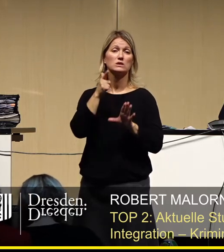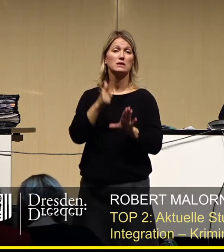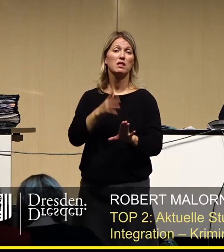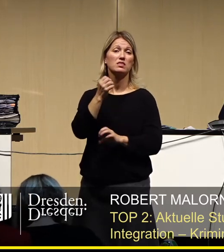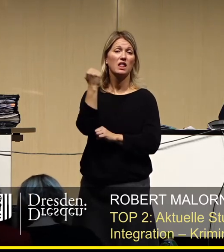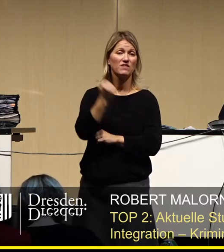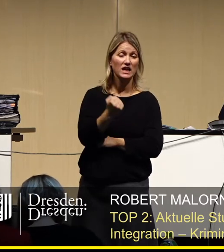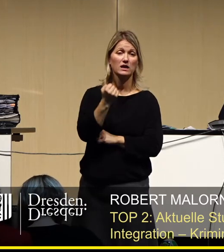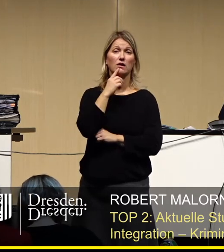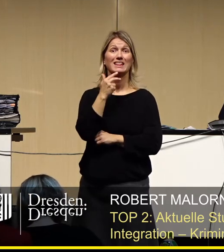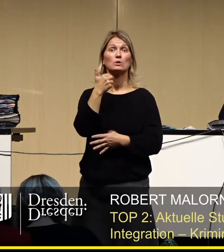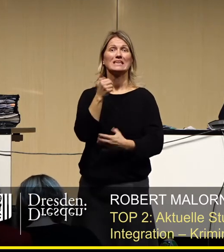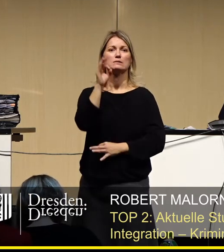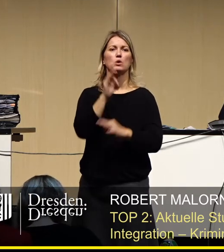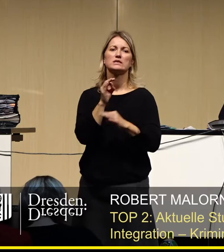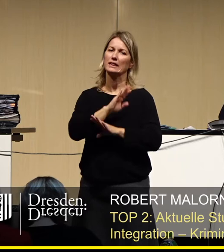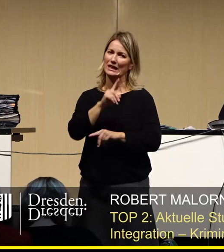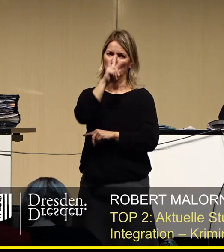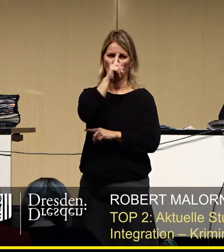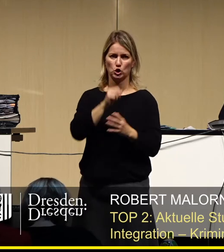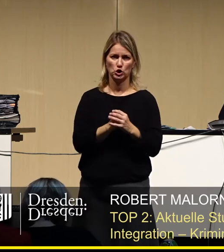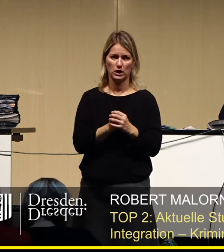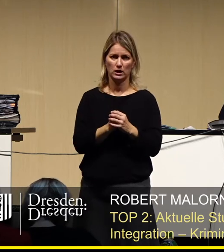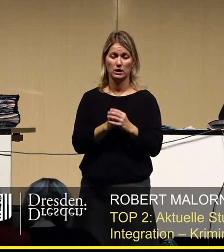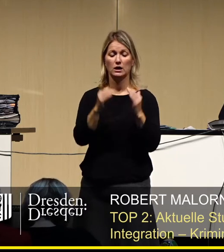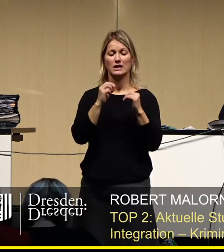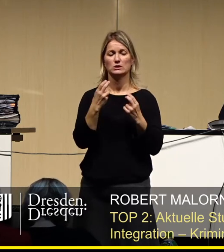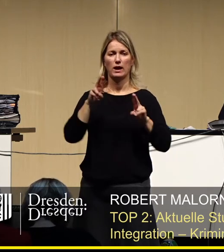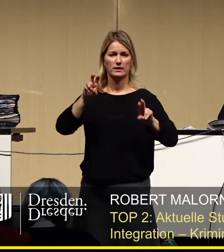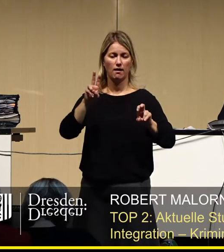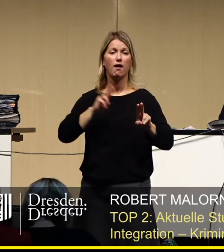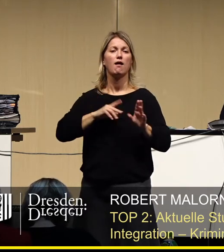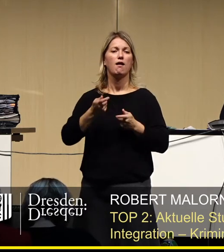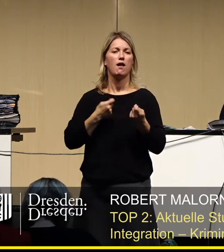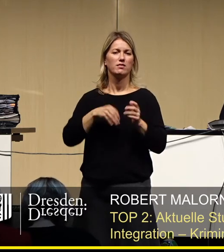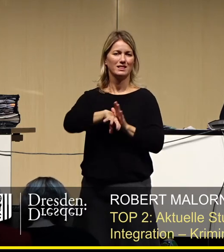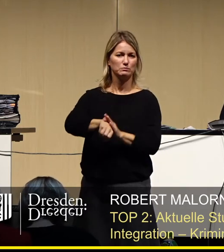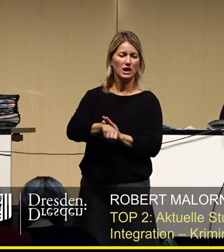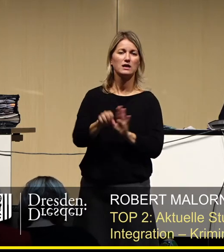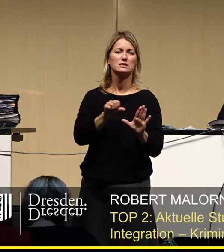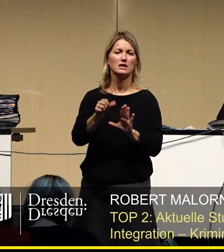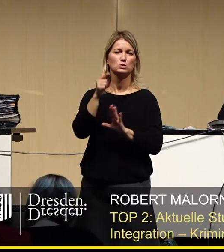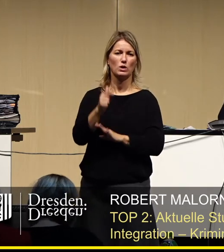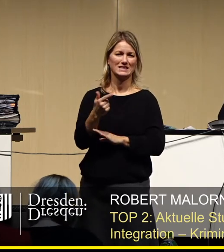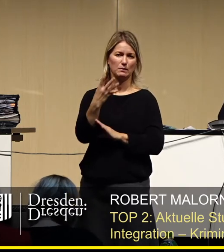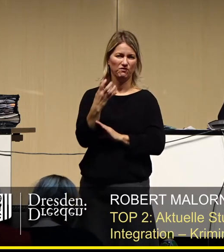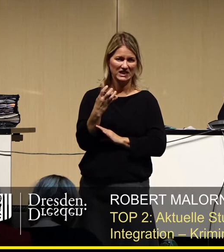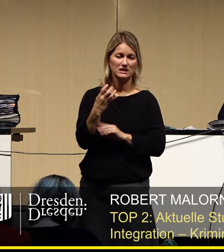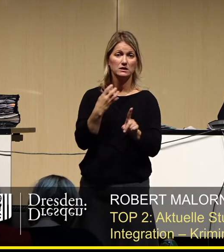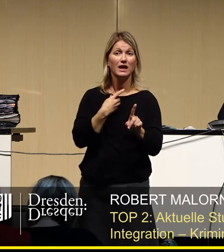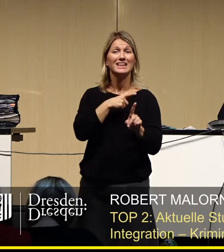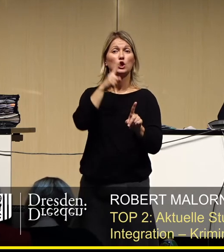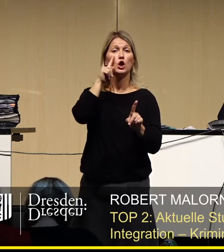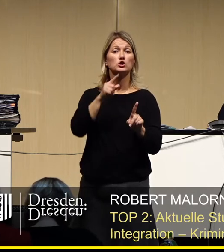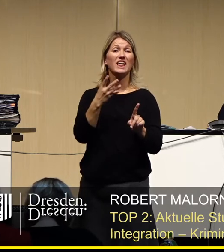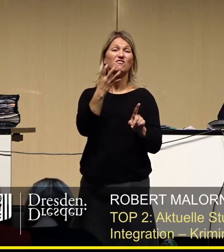ermittelt, 43,6% Nichtdeutsche. Zitat 2, Ladendiebstähle 4642 Fälle, Anteil der Nichtdeutschen bei